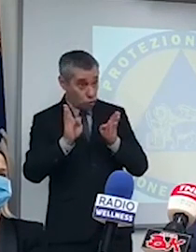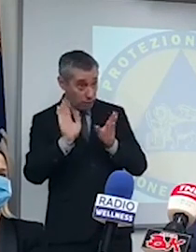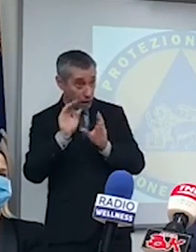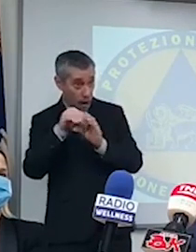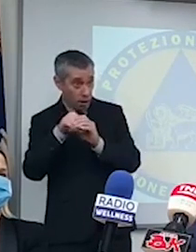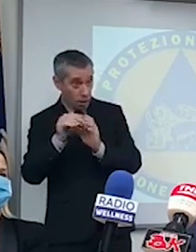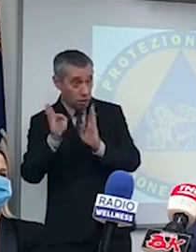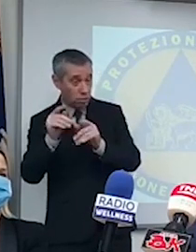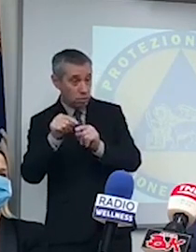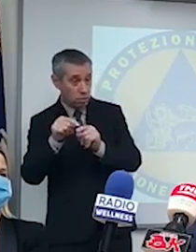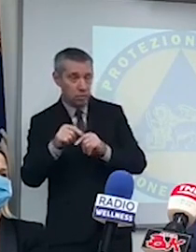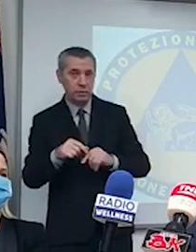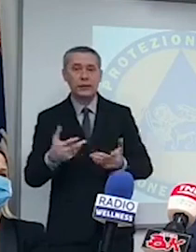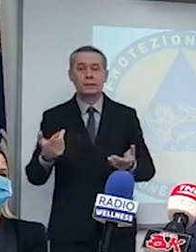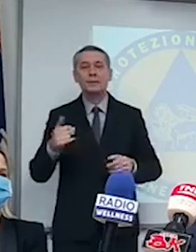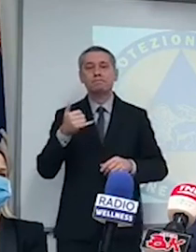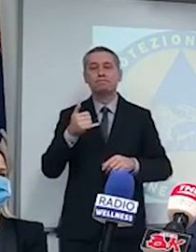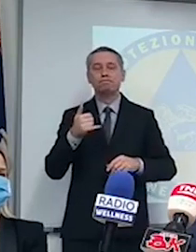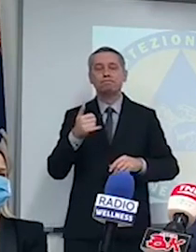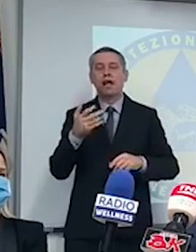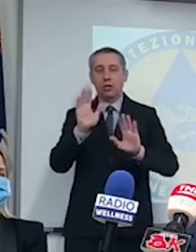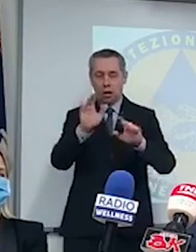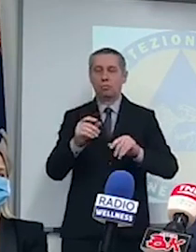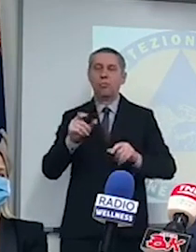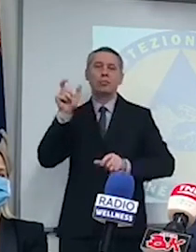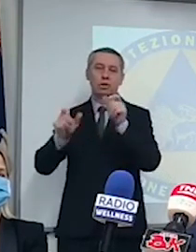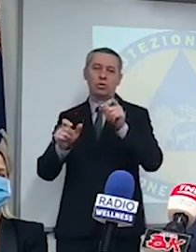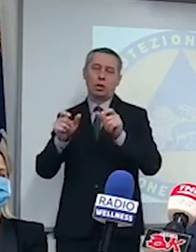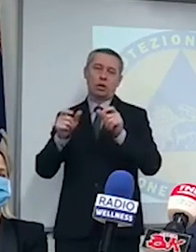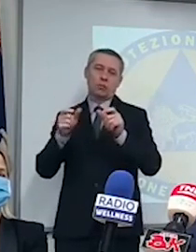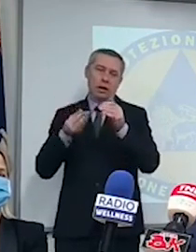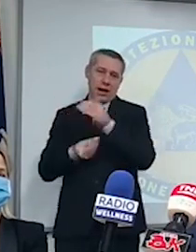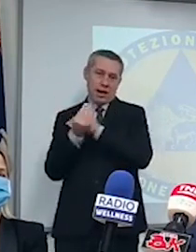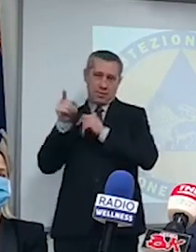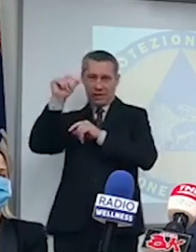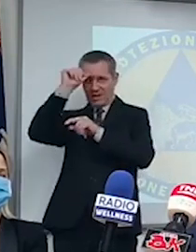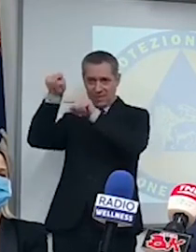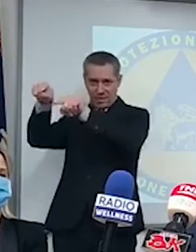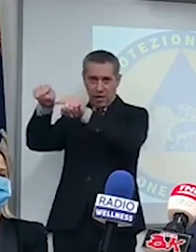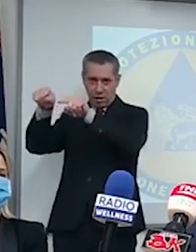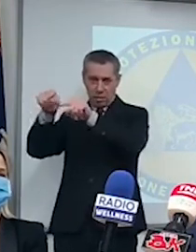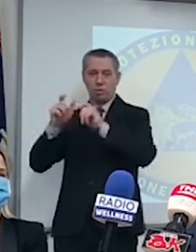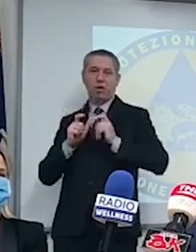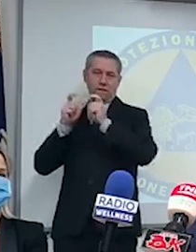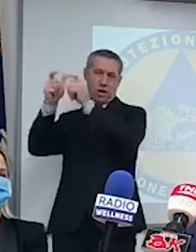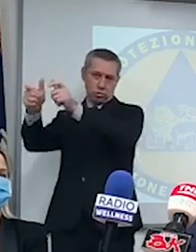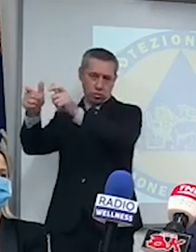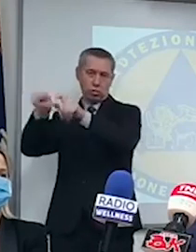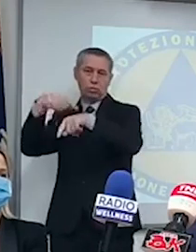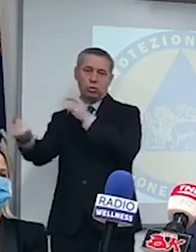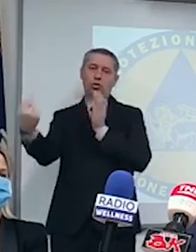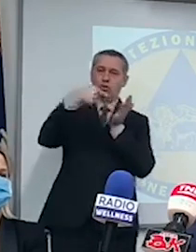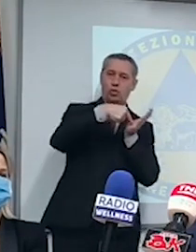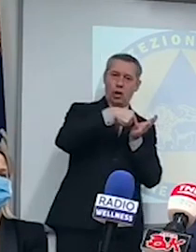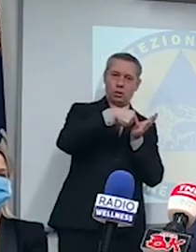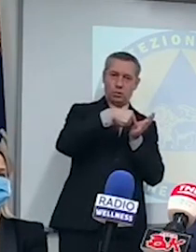dall india sono cittadini di origine indiana anzi indiani e rientrati dall india sta parlando